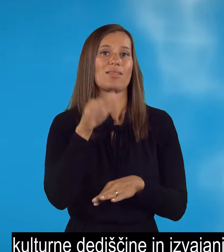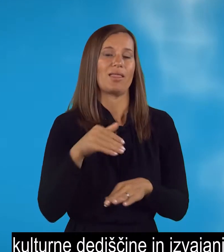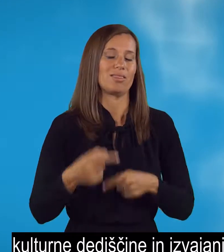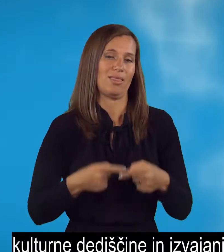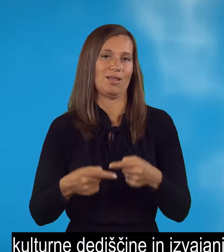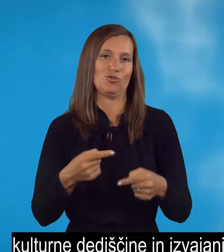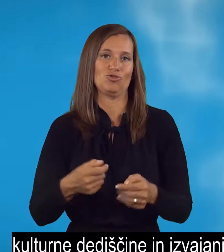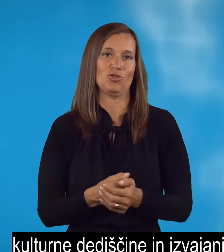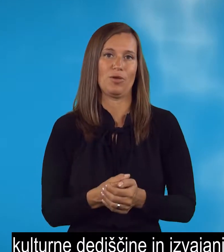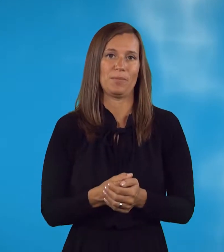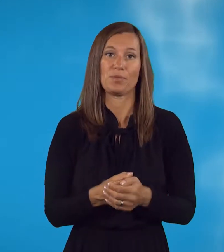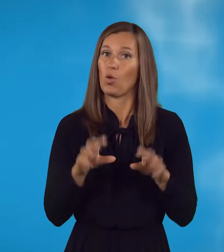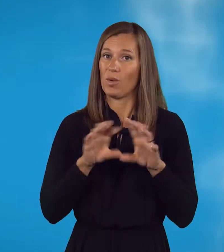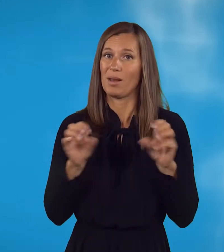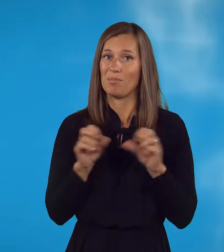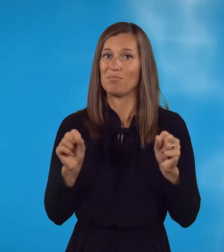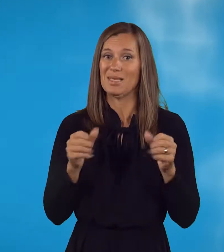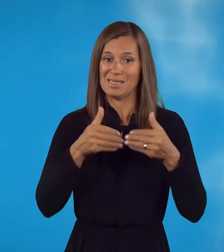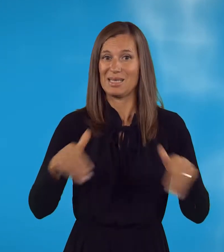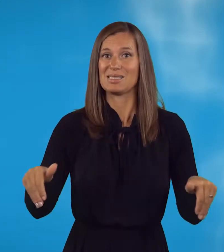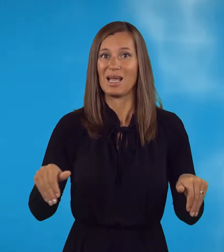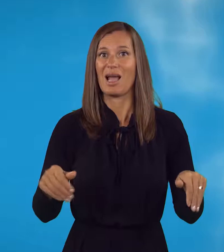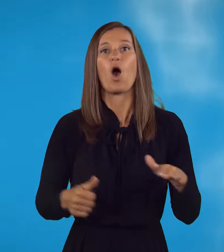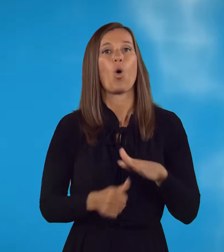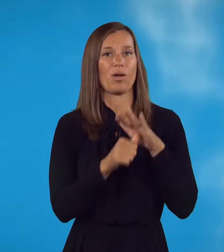dediščino. Ukrepi carinskega organa.